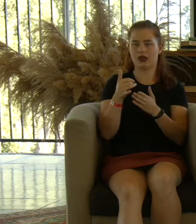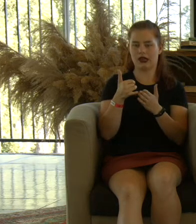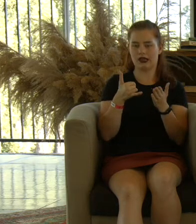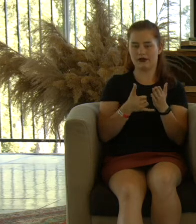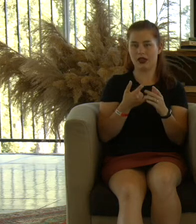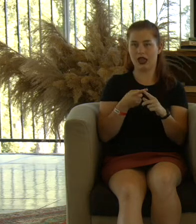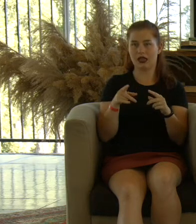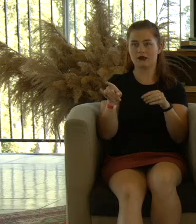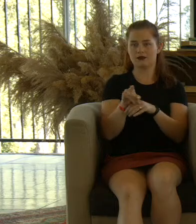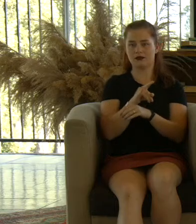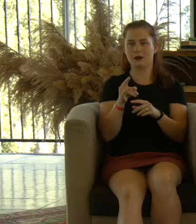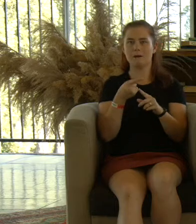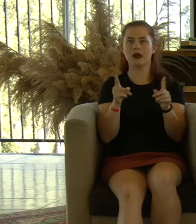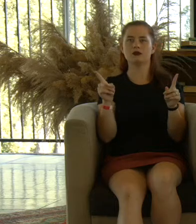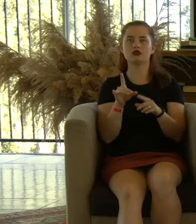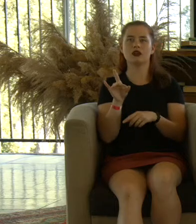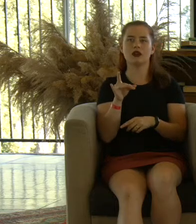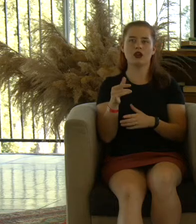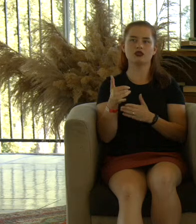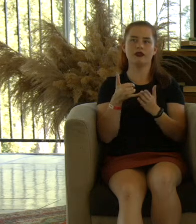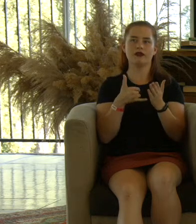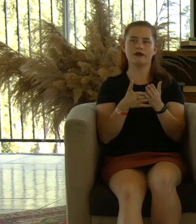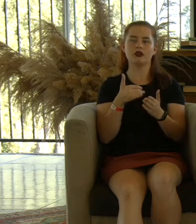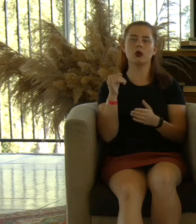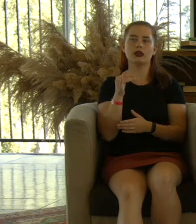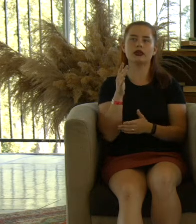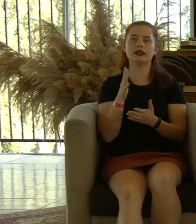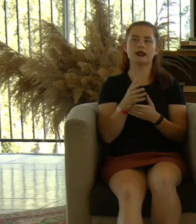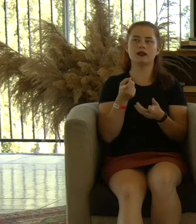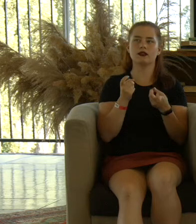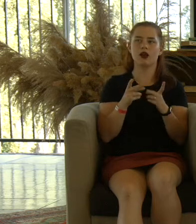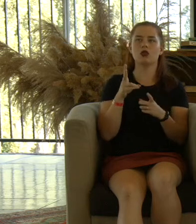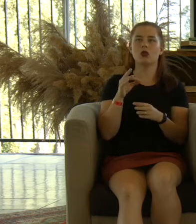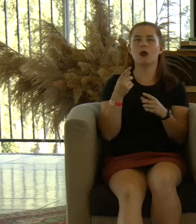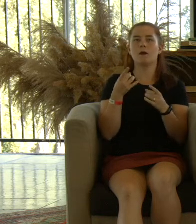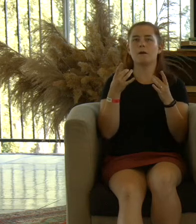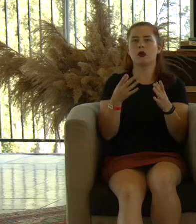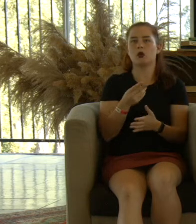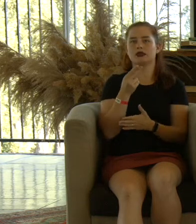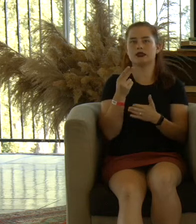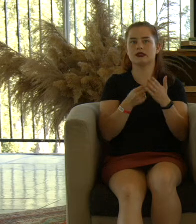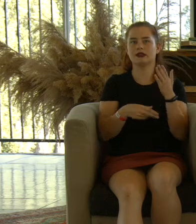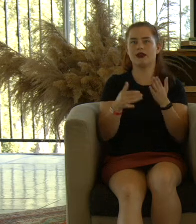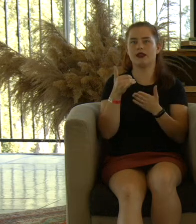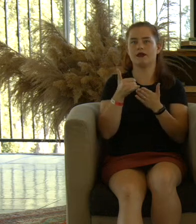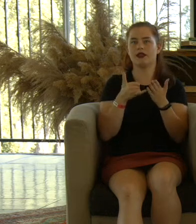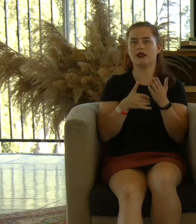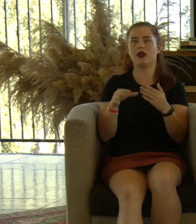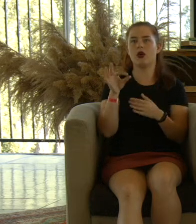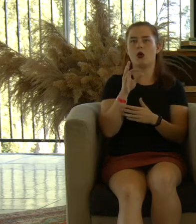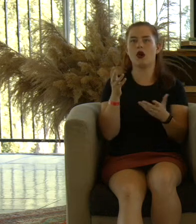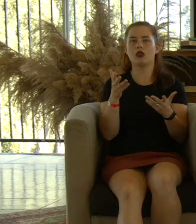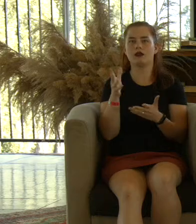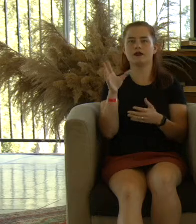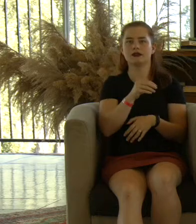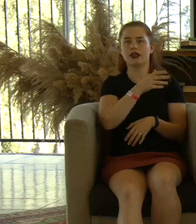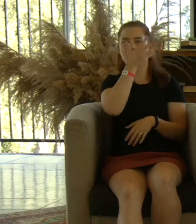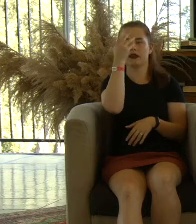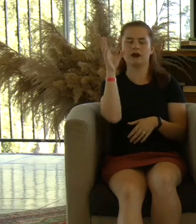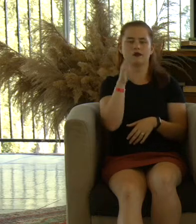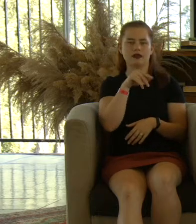что оранжевое вино, оно хоть и пользуется популярностью среди натуралистов, это просто цвет вина. Это цвет вина, про который забыли. Мы все знаем белое